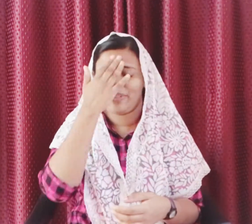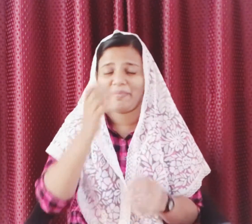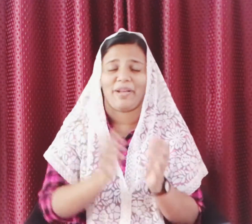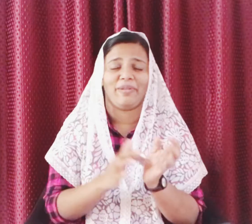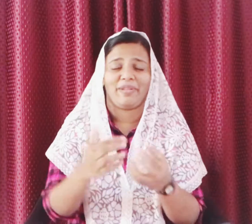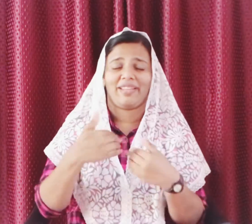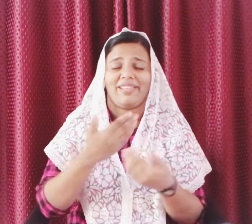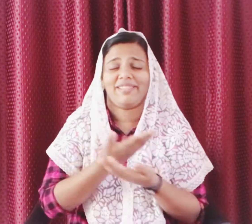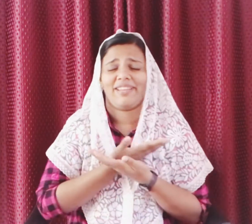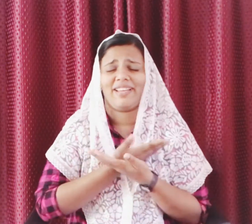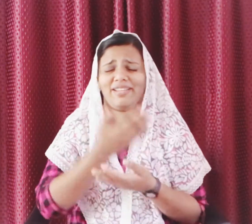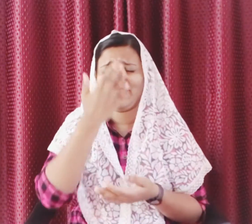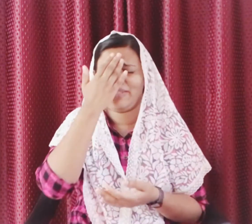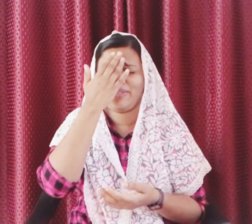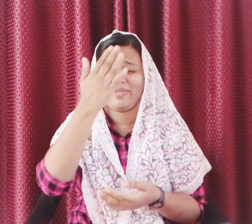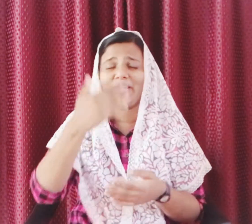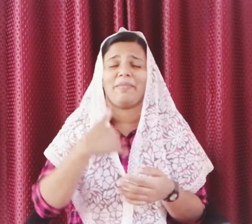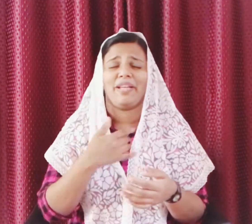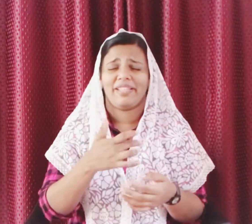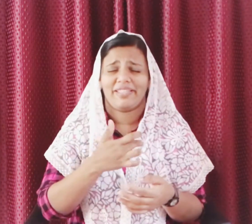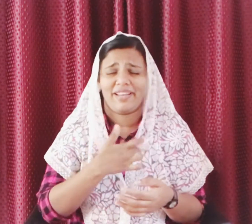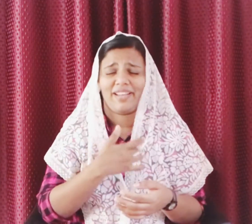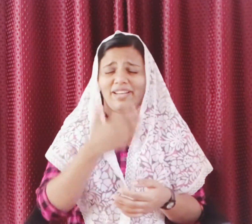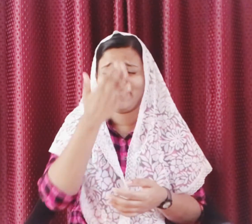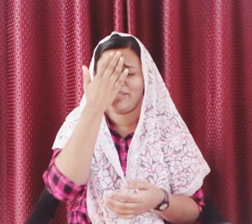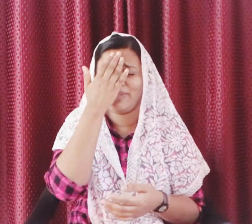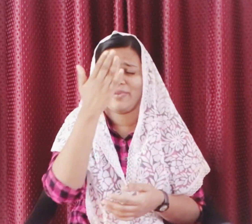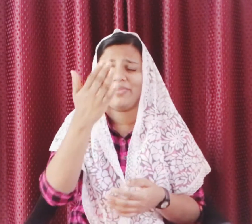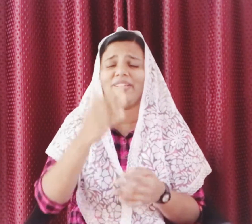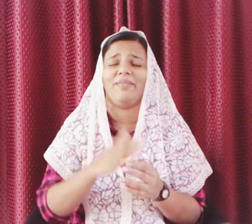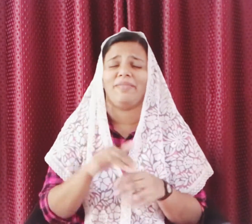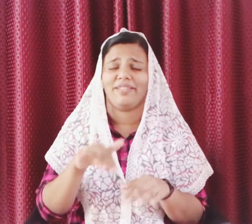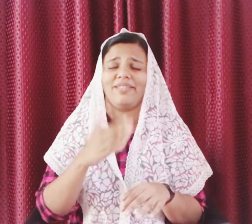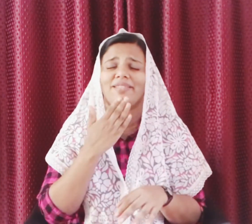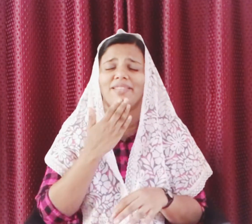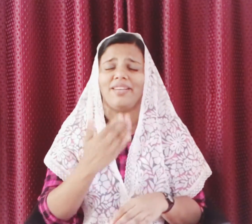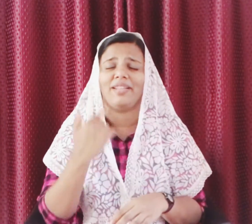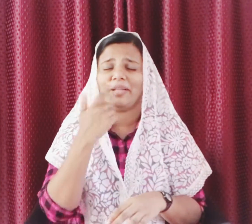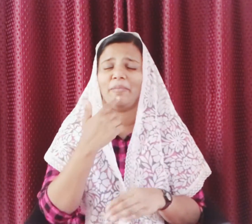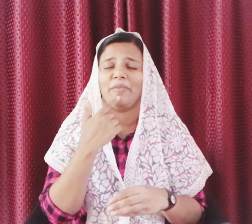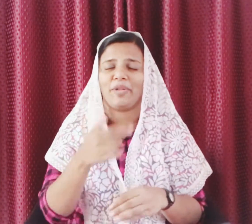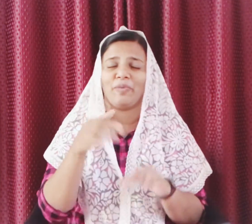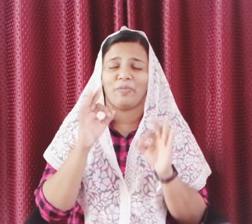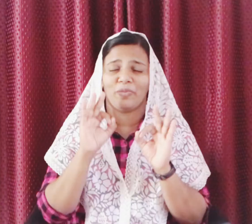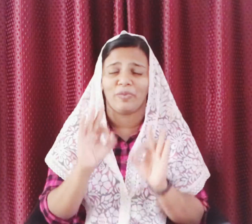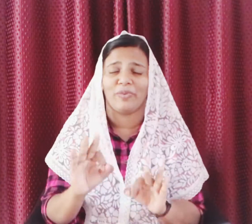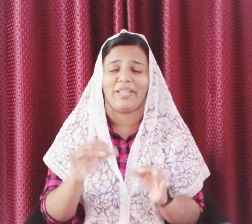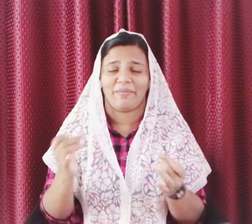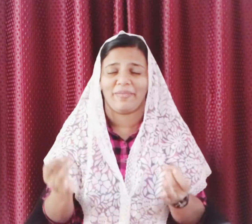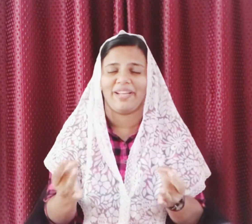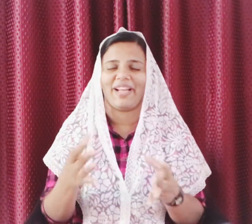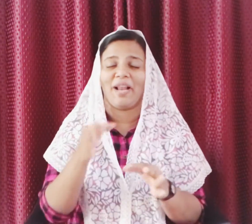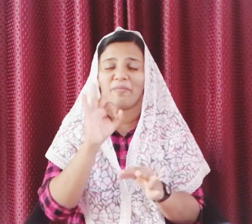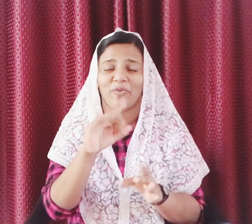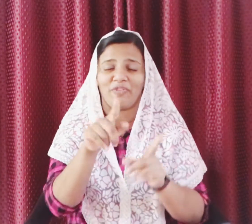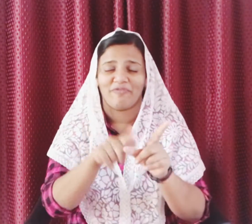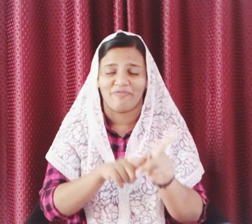കാണിച്ച സ്നേഹത്തിനായിട്ട്, ഞങ്ങളോട് കാണിച്ച ദയവിനായിട്ട് ഞങ്ങൾ ഈ പ്രഭാതത്തിൽ അങ്ങേക്ക് നന്ദി പറയുന്നു. അപ്പാ, ഈ പുതിയ പ്രഭാതത്തിൽ, ഈ പുതുവർഷത്തിൻ്റെ